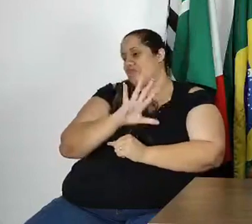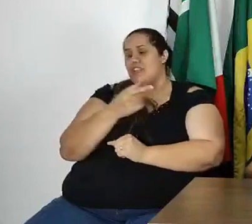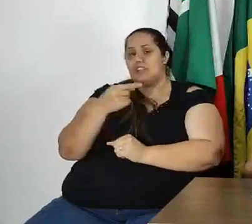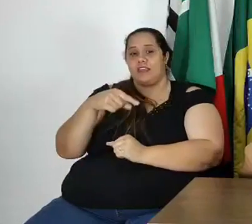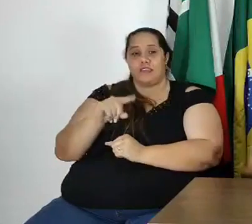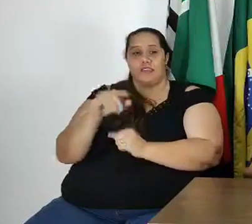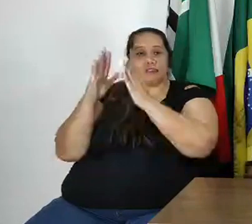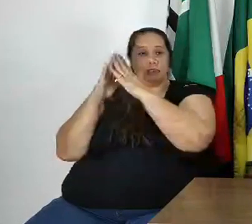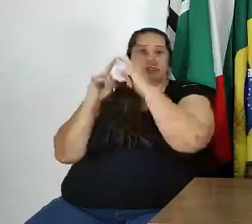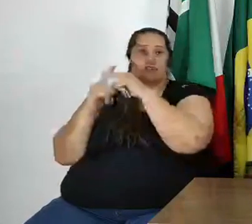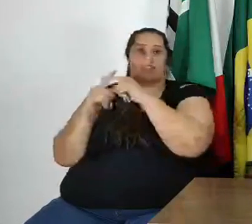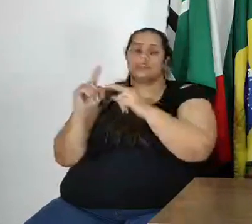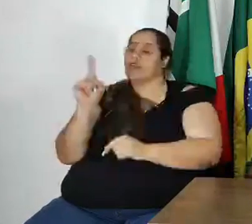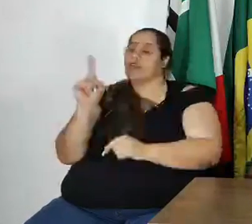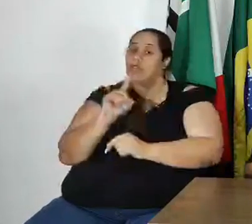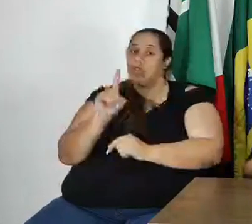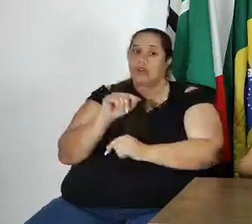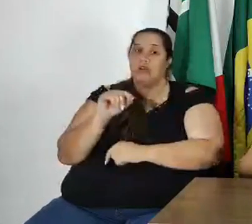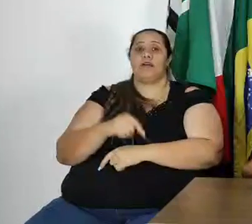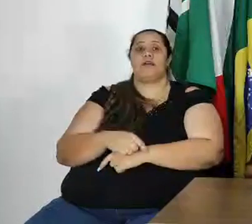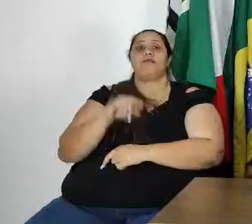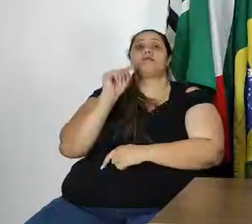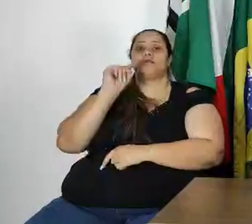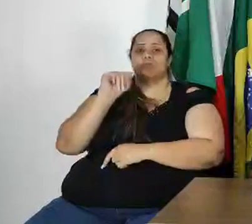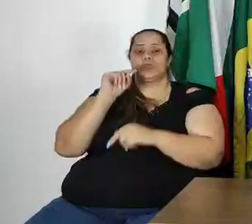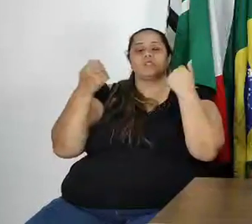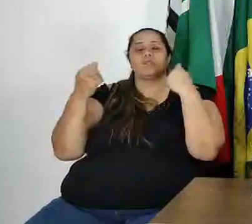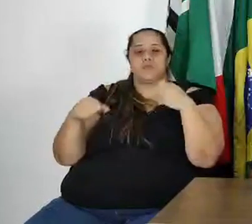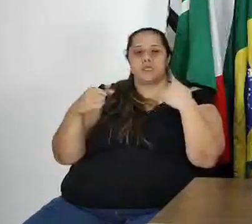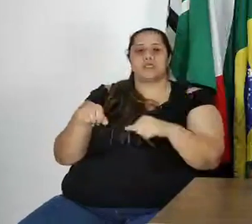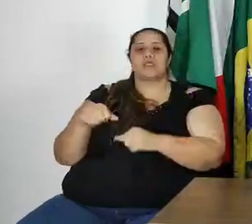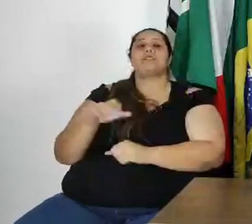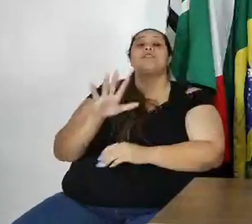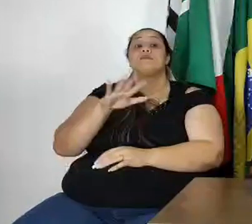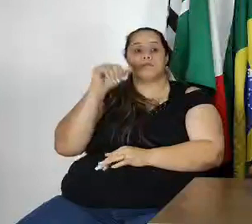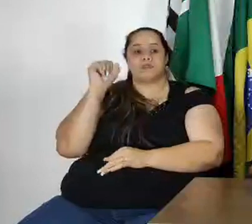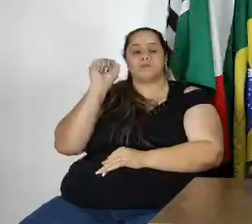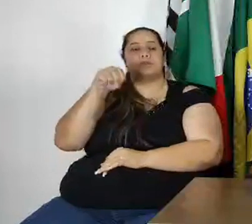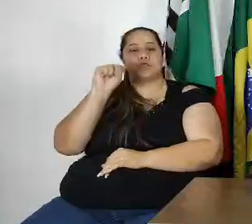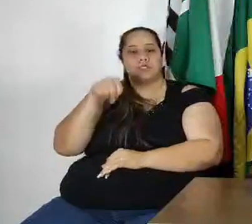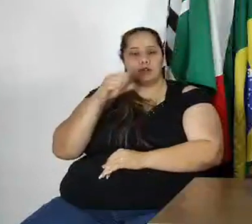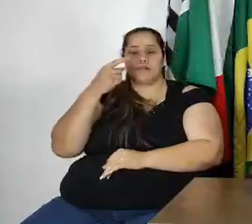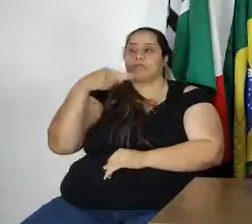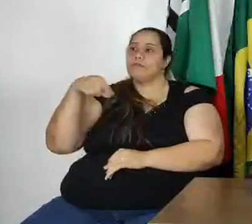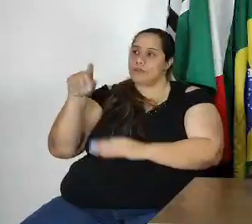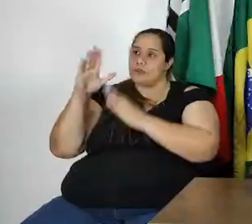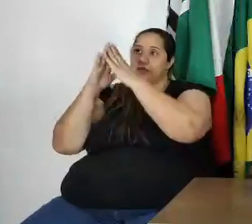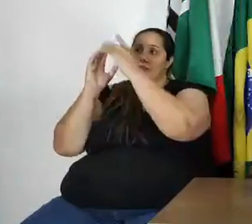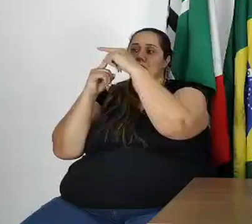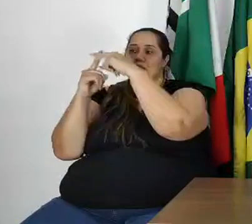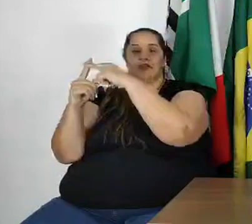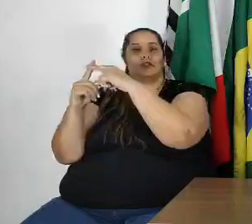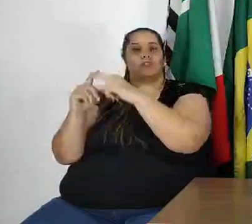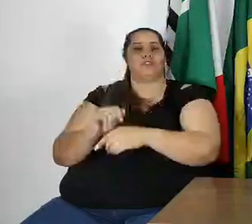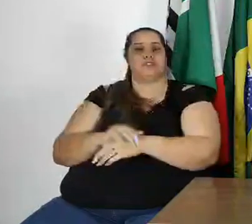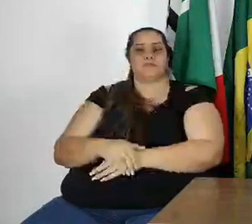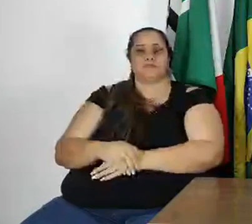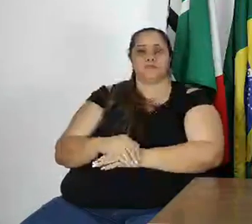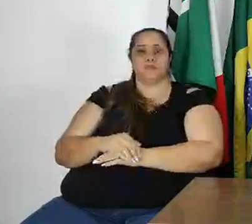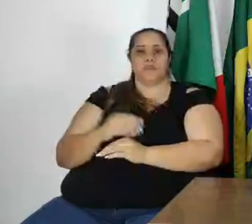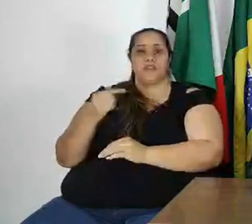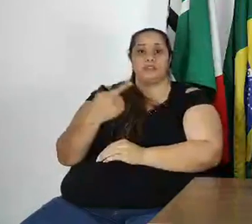Nós que temos que direcionar eles, nós que temos que guiar eles. A gente às vezes tem a preocupação